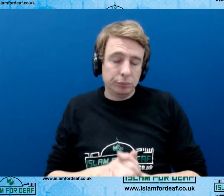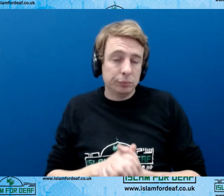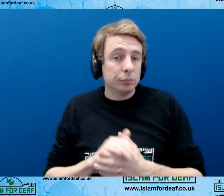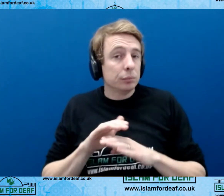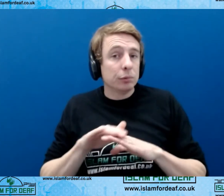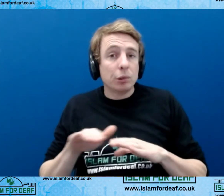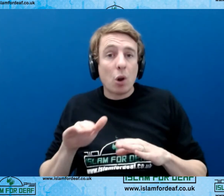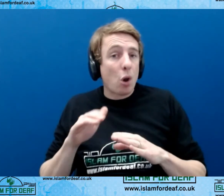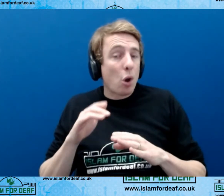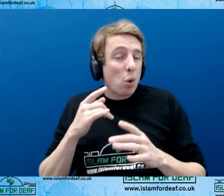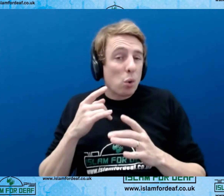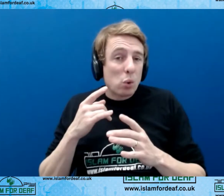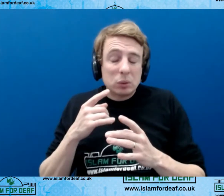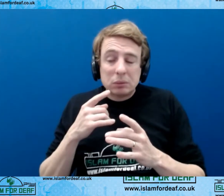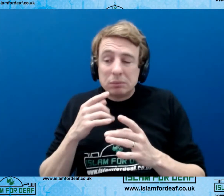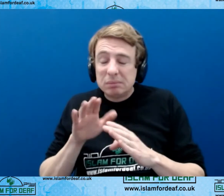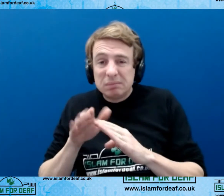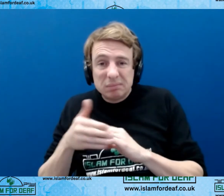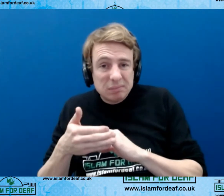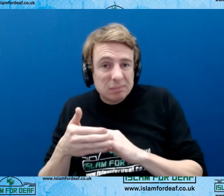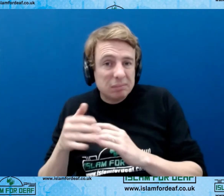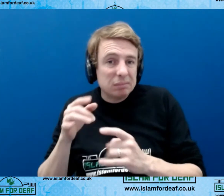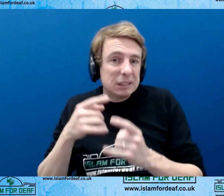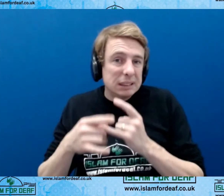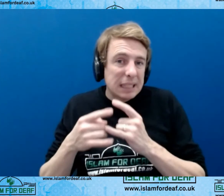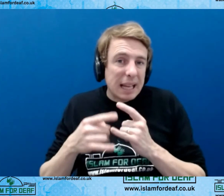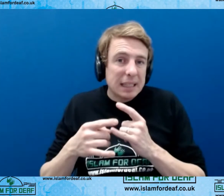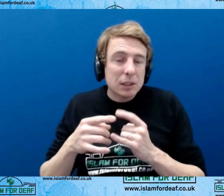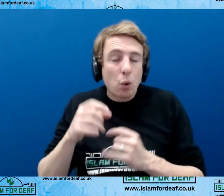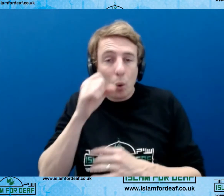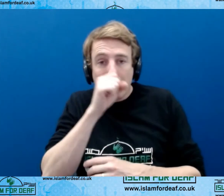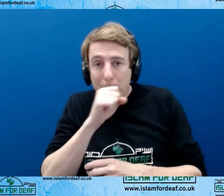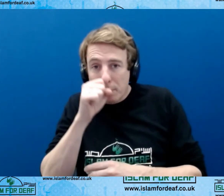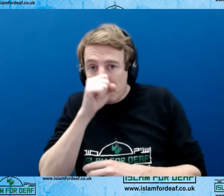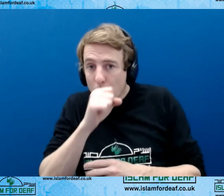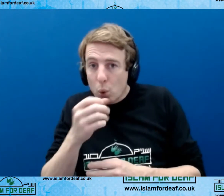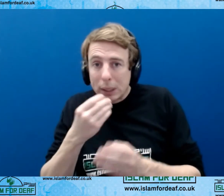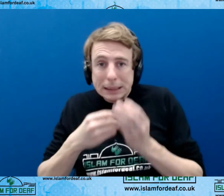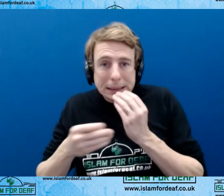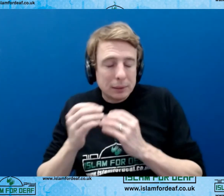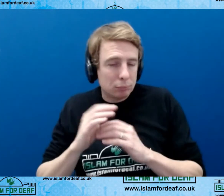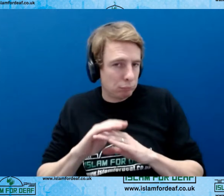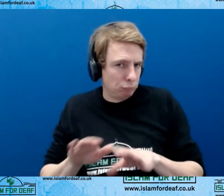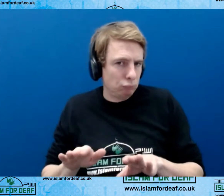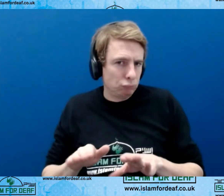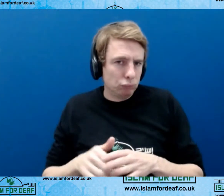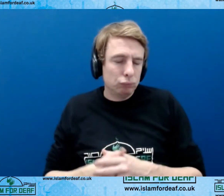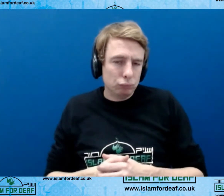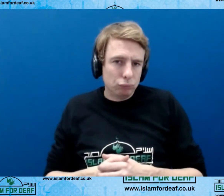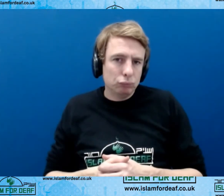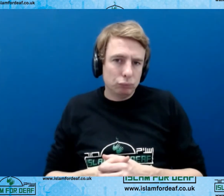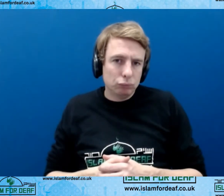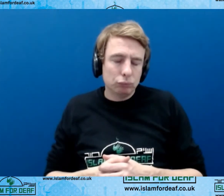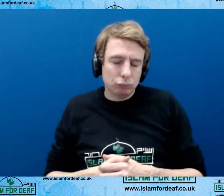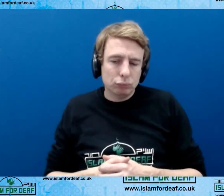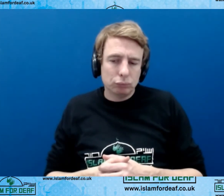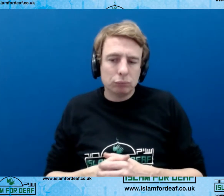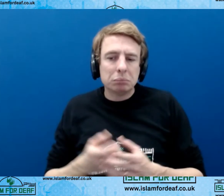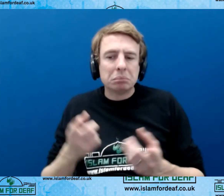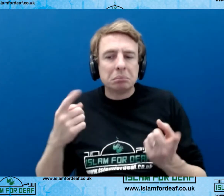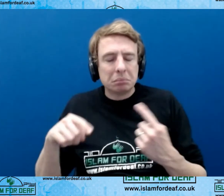pork. ويصبر عن جميع المعاصي. And they have patience and refrain from all types of